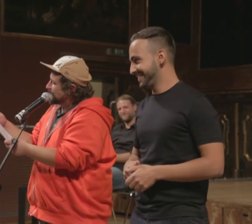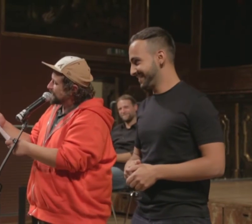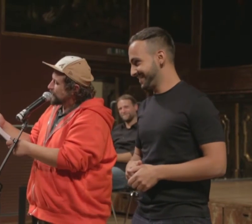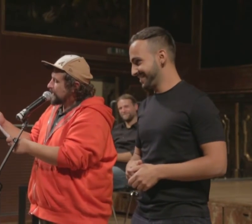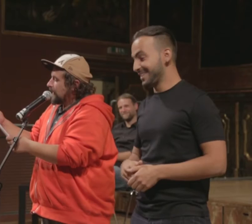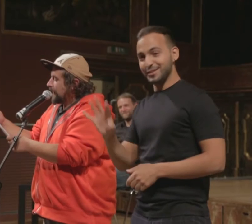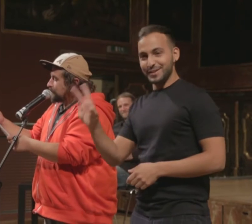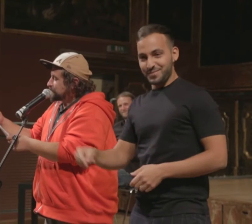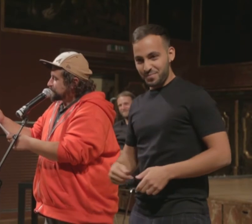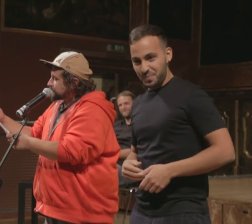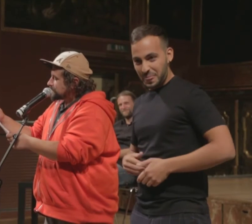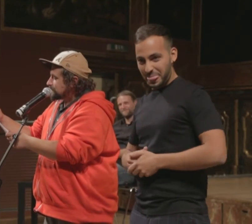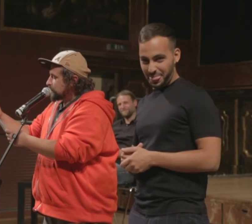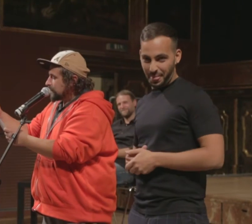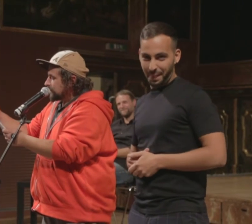Sehr schön.